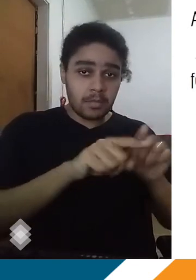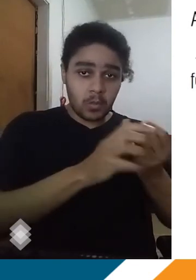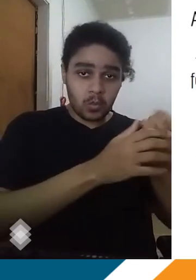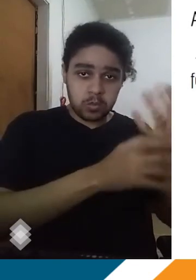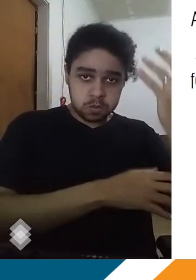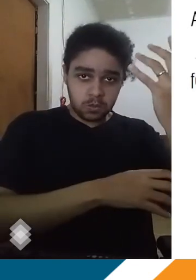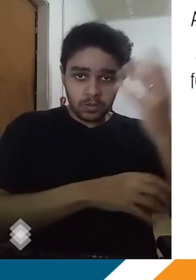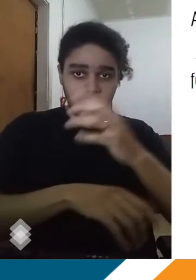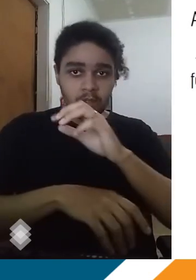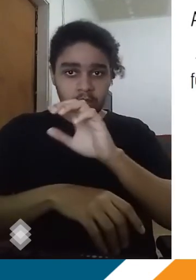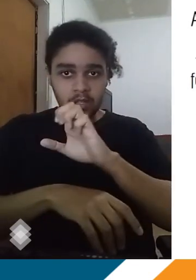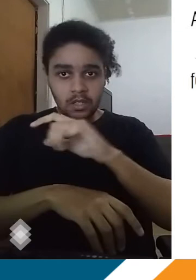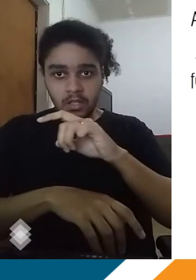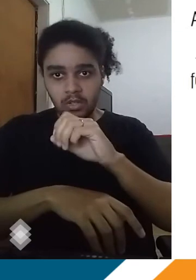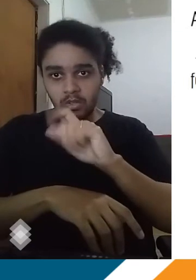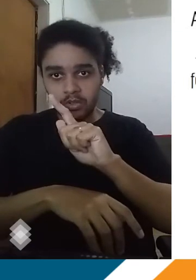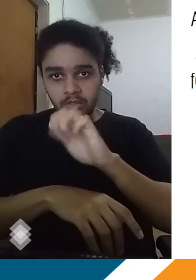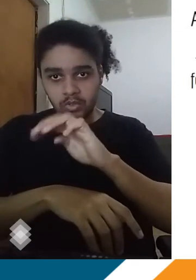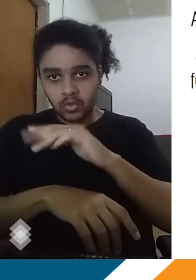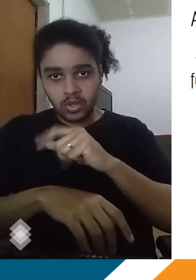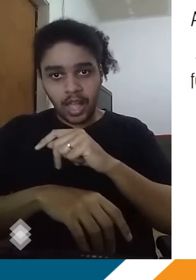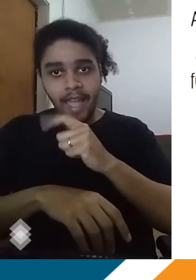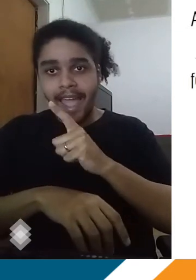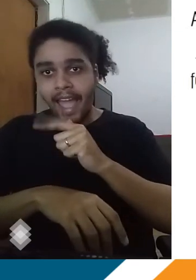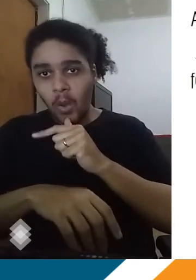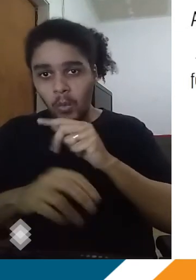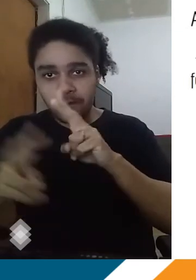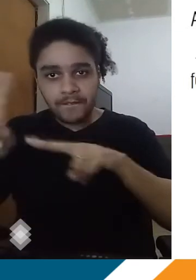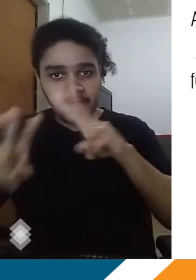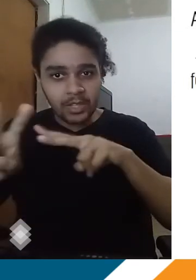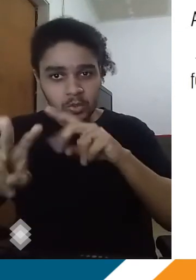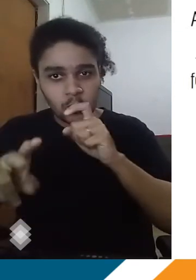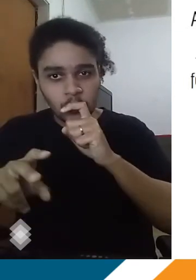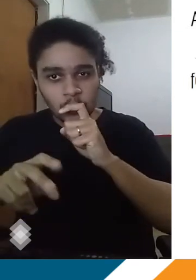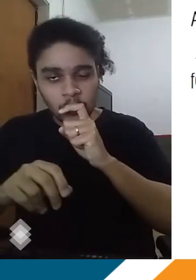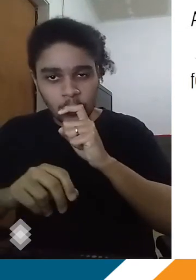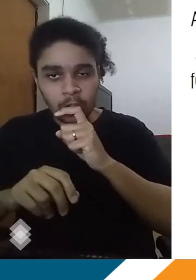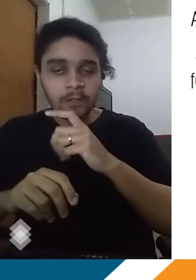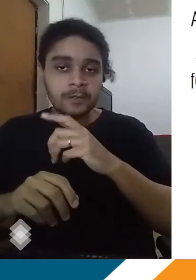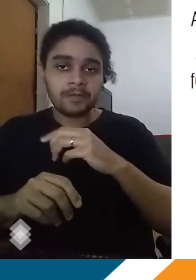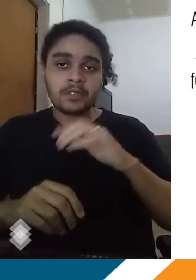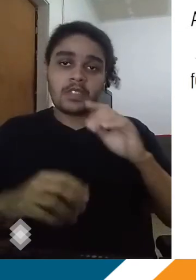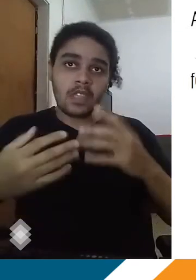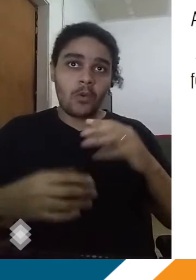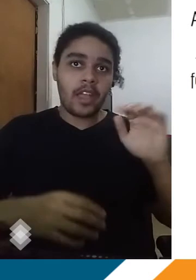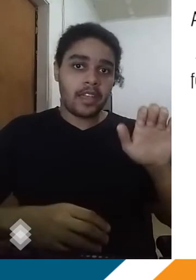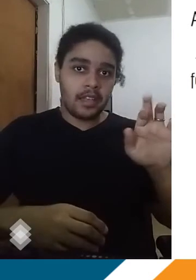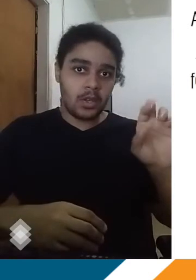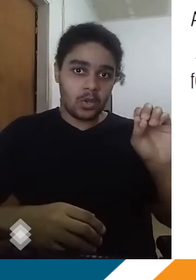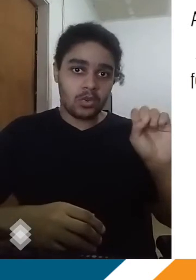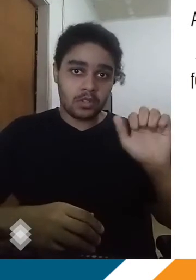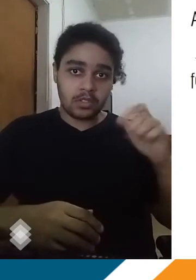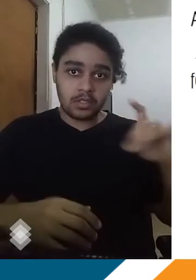e os agentes exógenos, né, a água, o vento, o gelo, portanto, né, a erosão e o intemperismo. São os